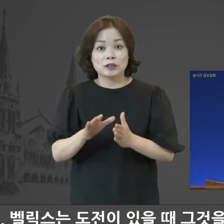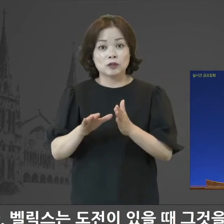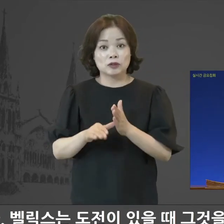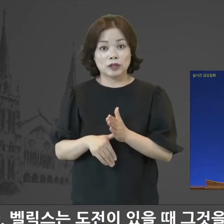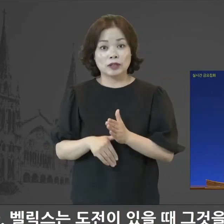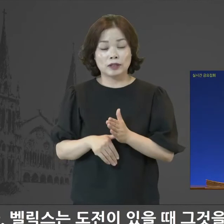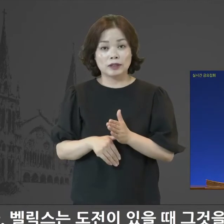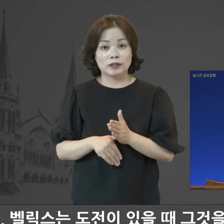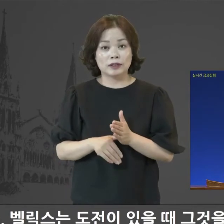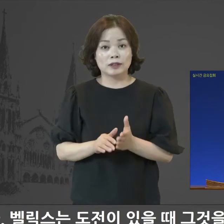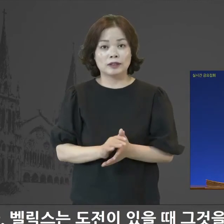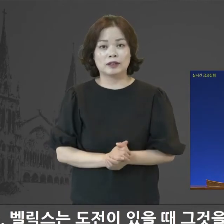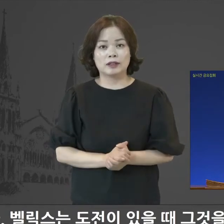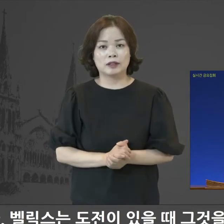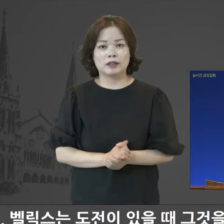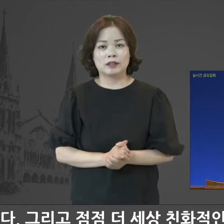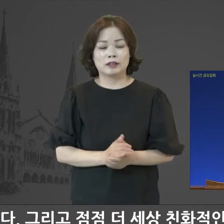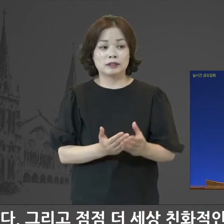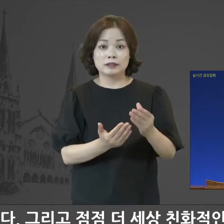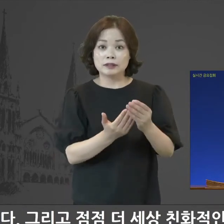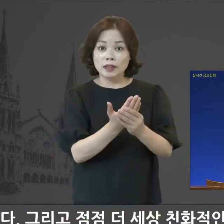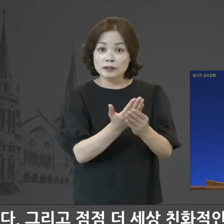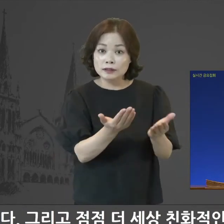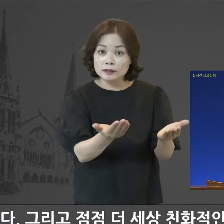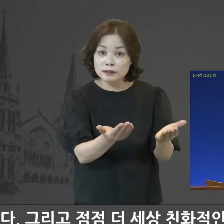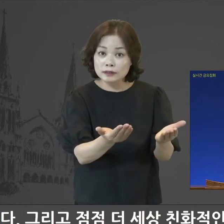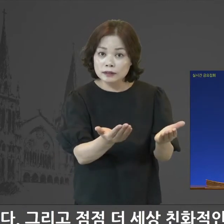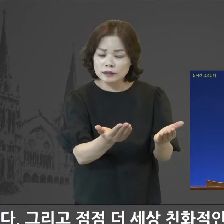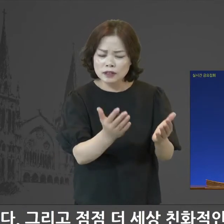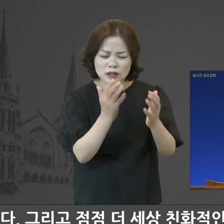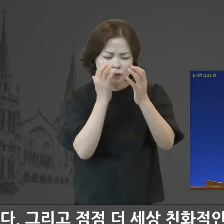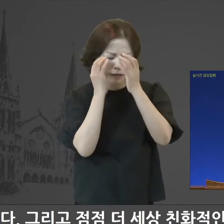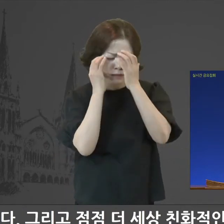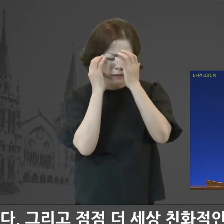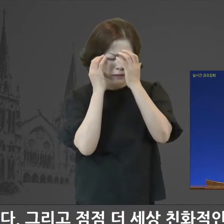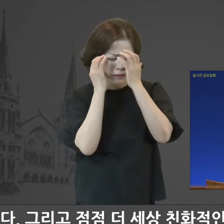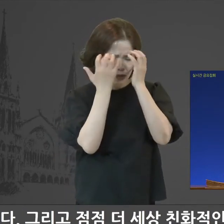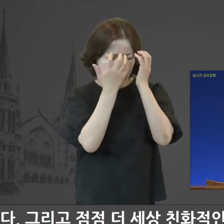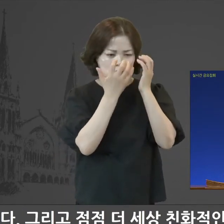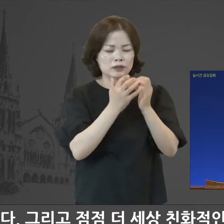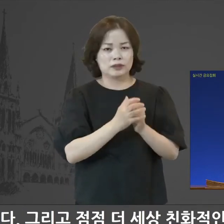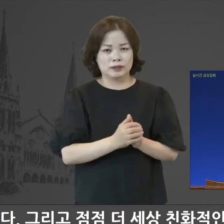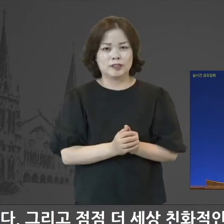때 일어나는 현상이 복잡한 겁니다.